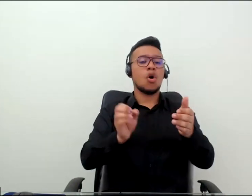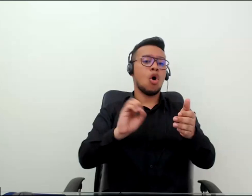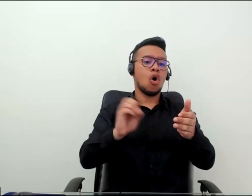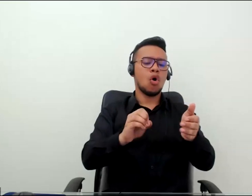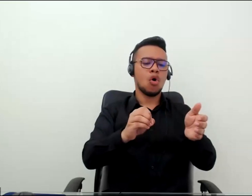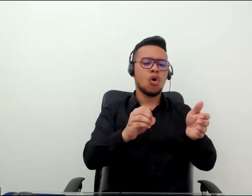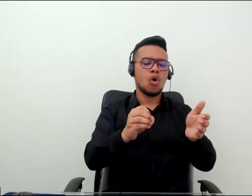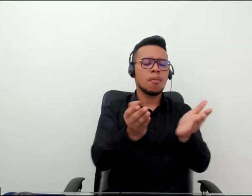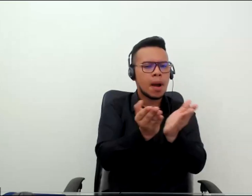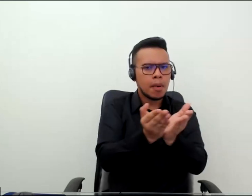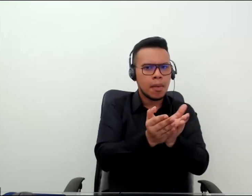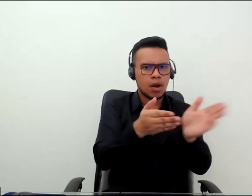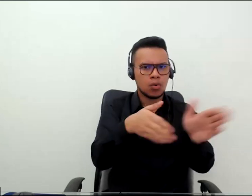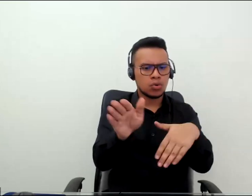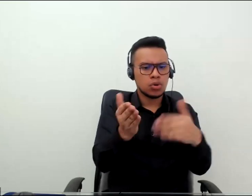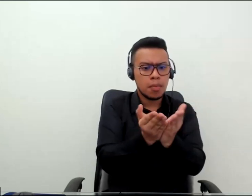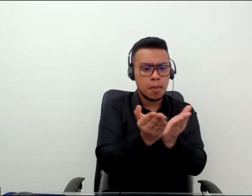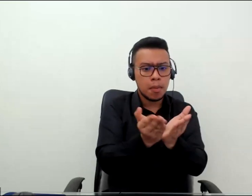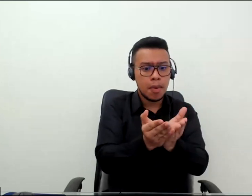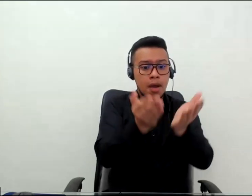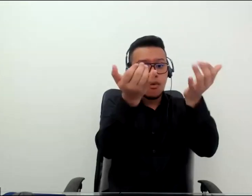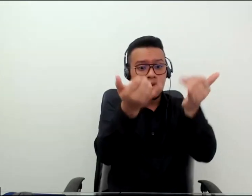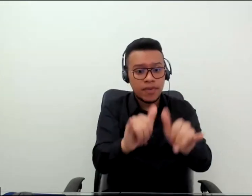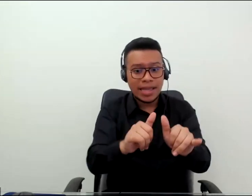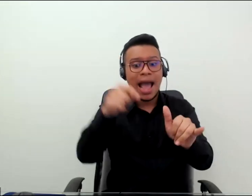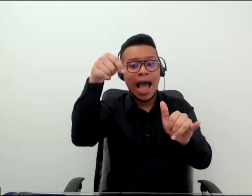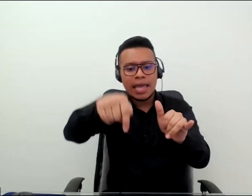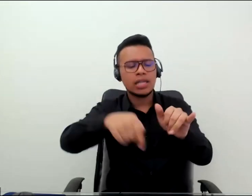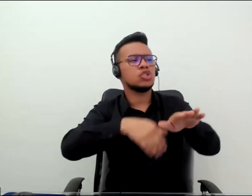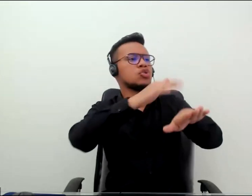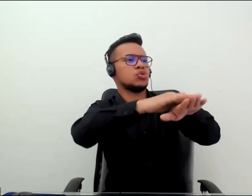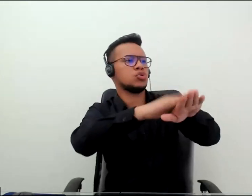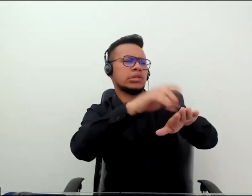el periodo académico y antes de que empecemos